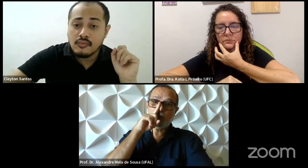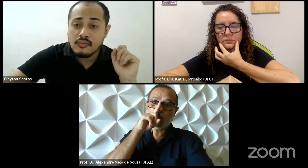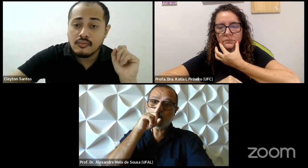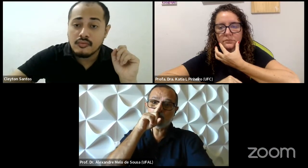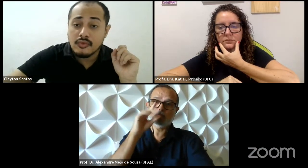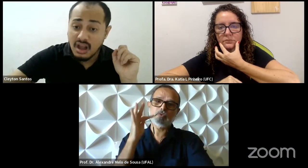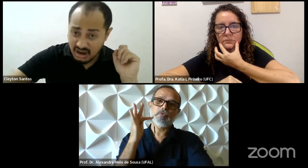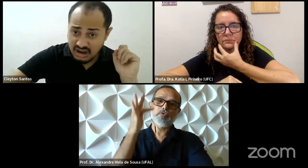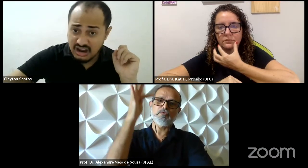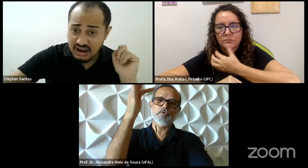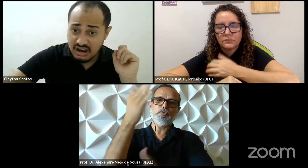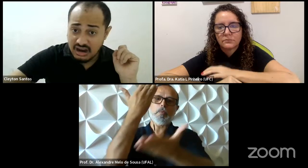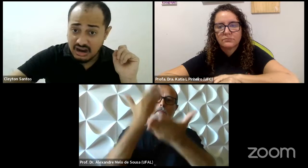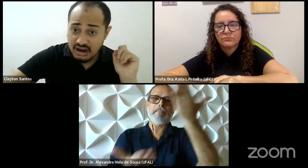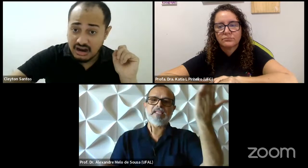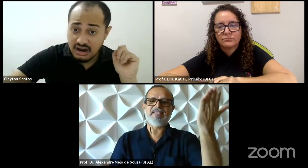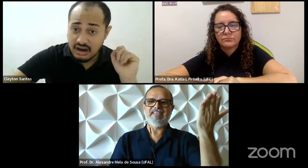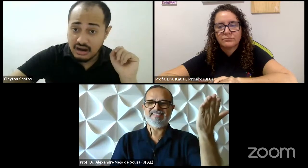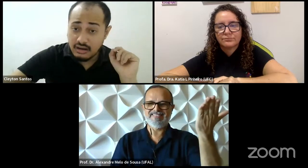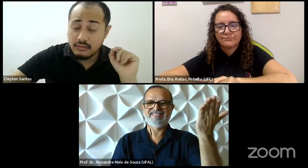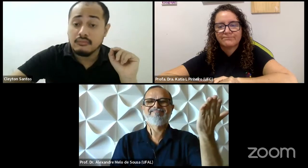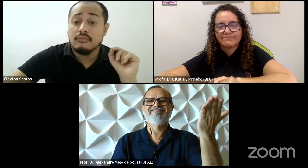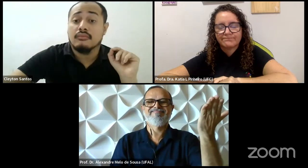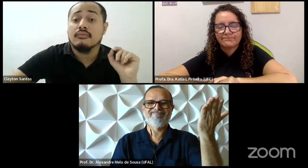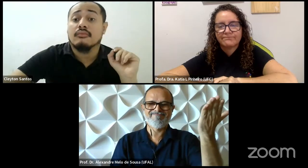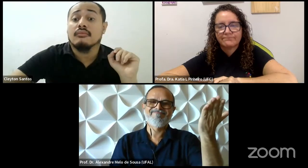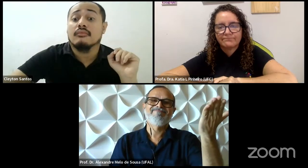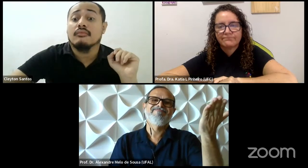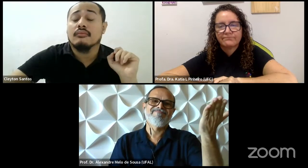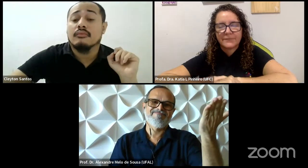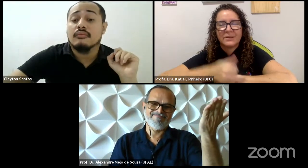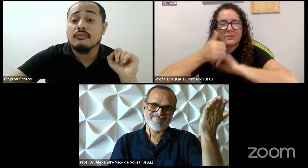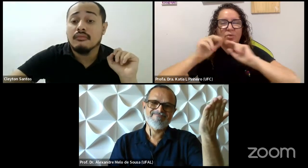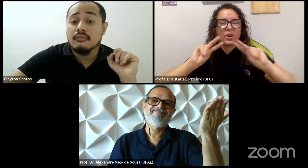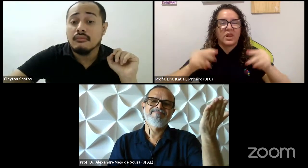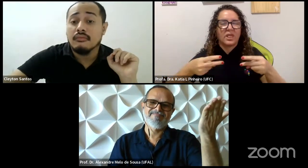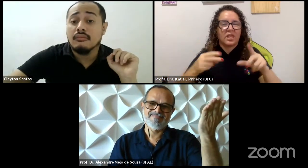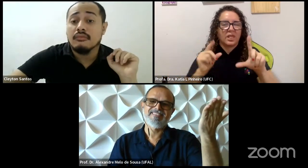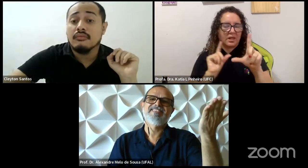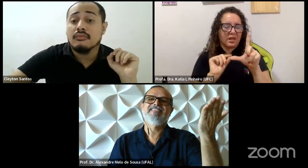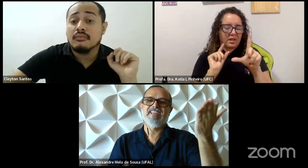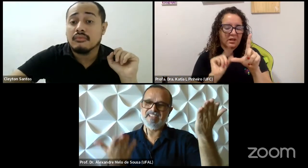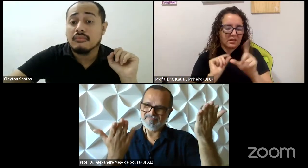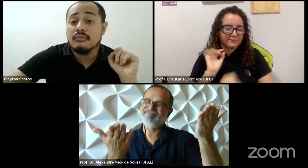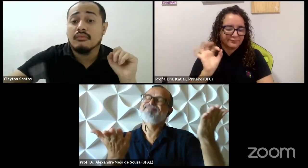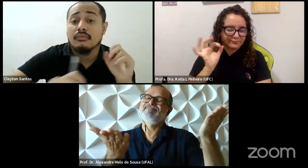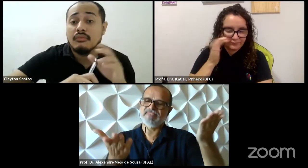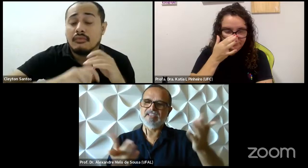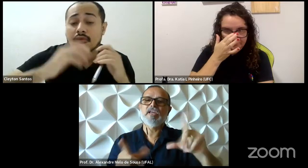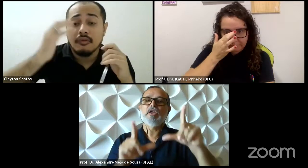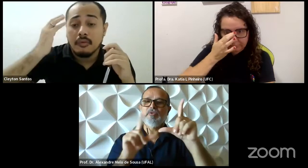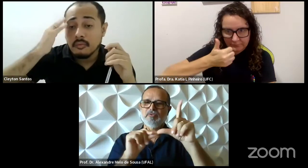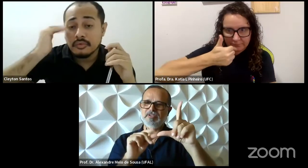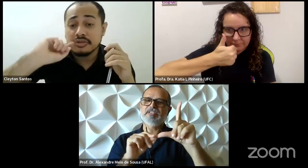Porque o QR Code, às vezes, sabe que pode ter um problema futuro de perder, né? Essa questão da